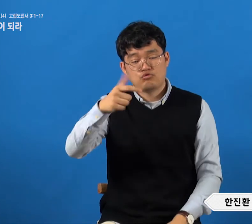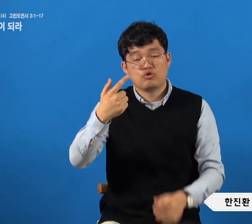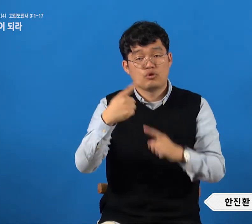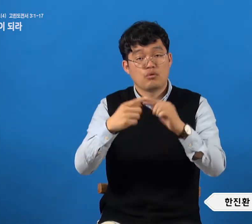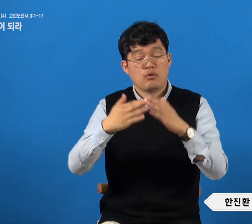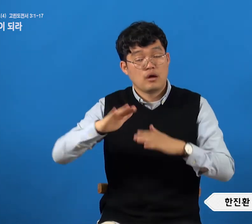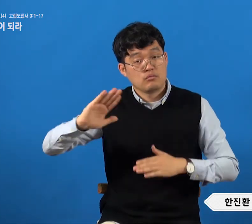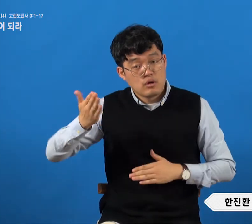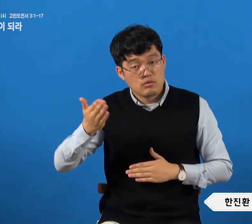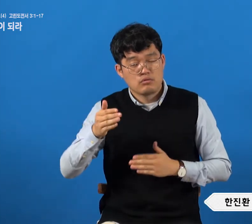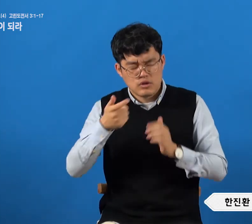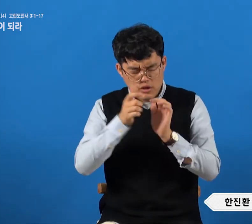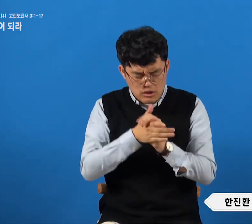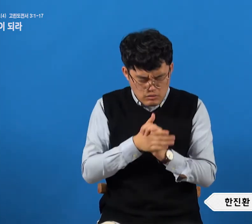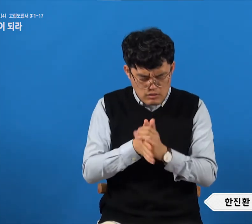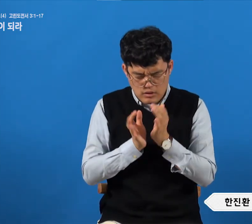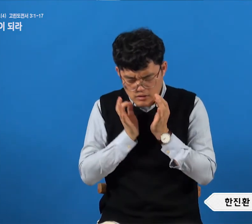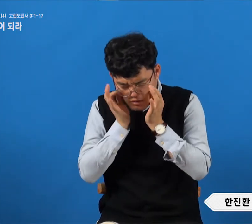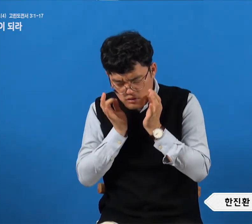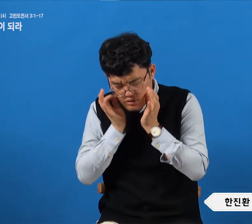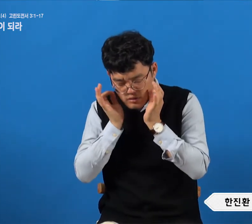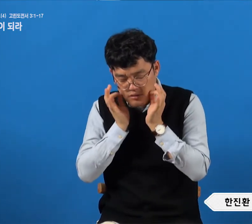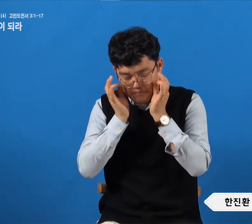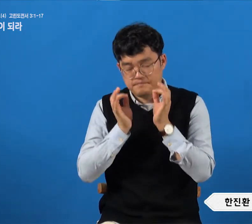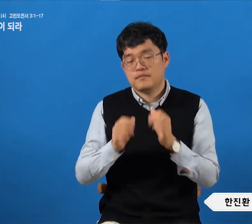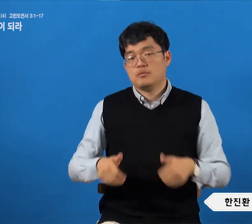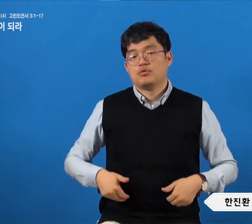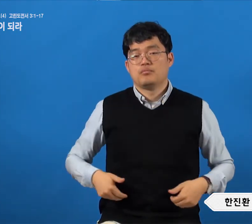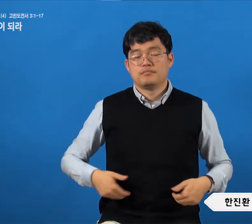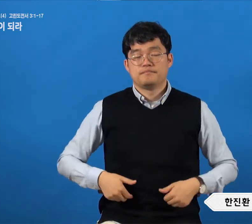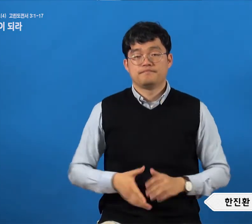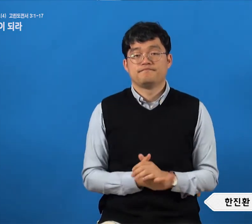되도록 기도하고 애써야 되겠습니다.